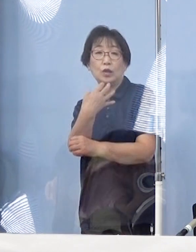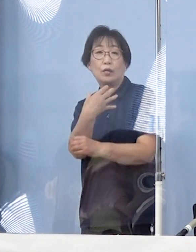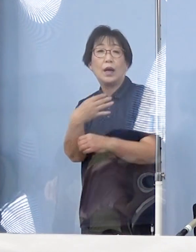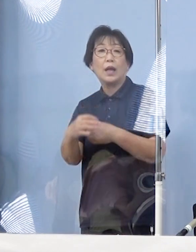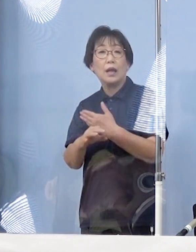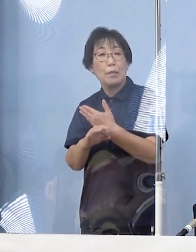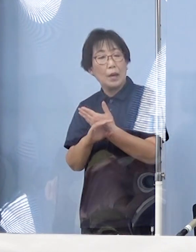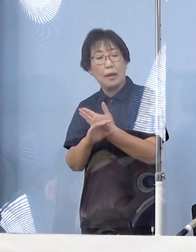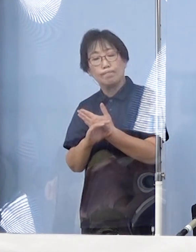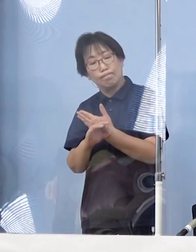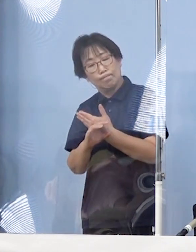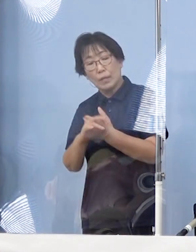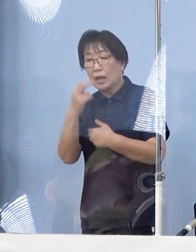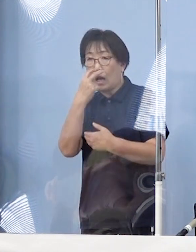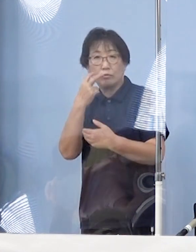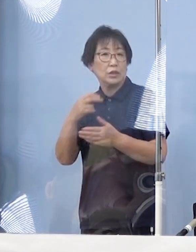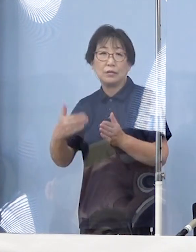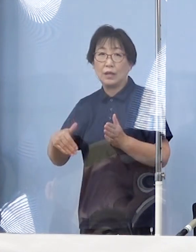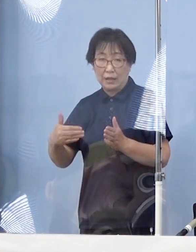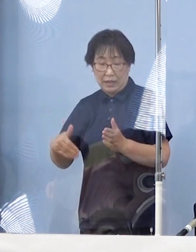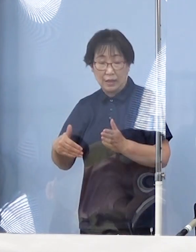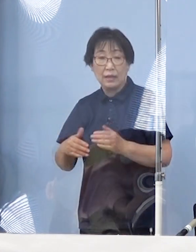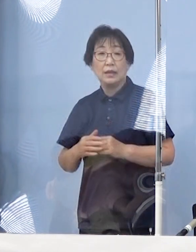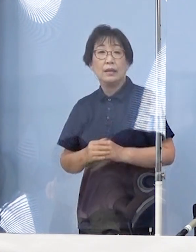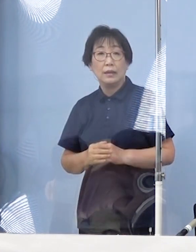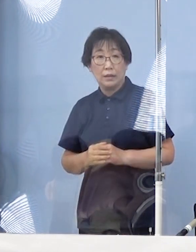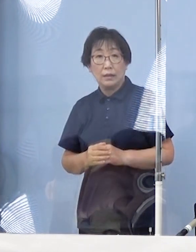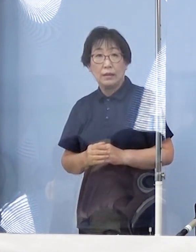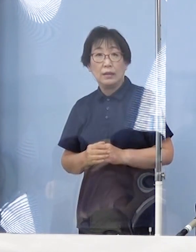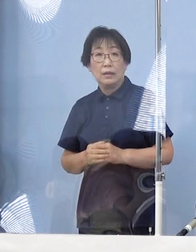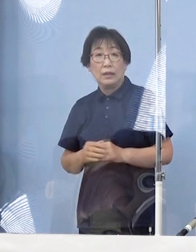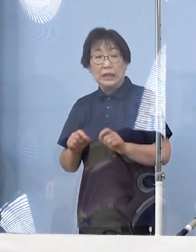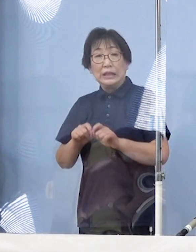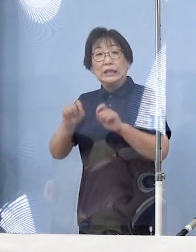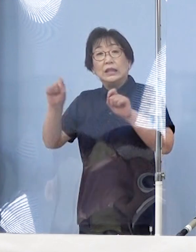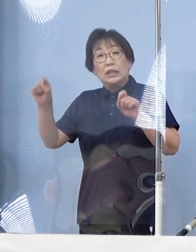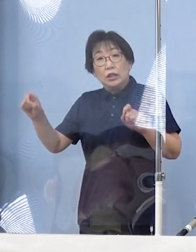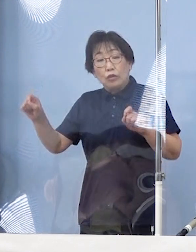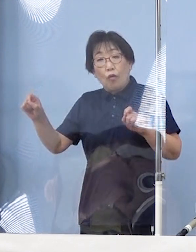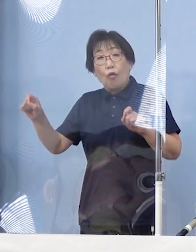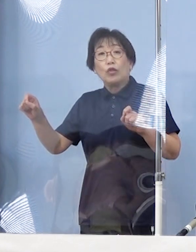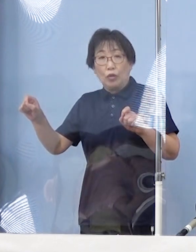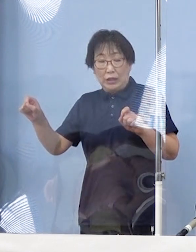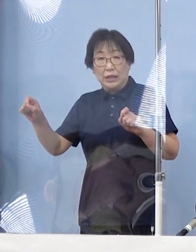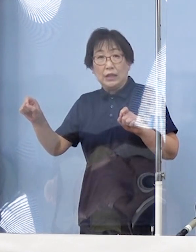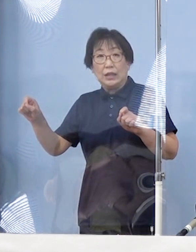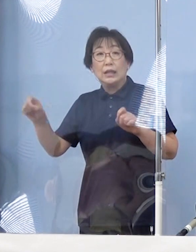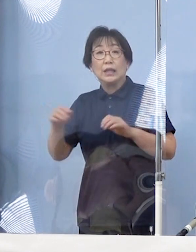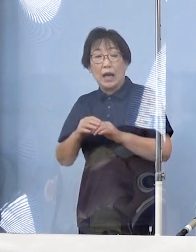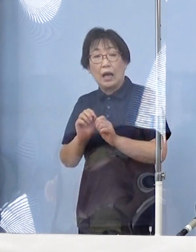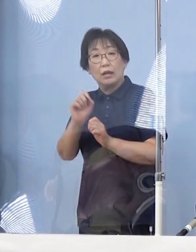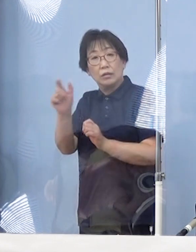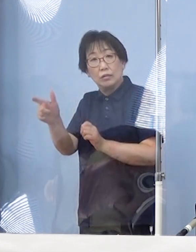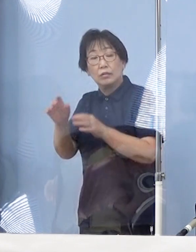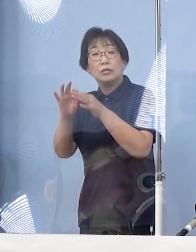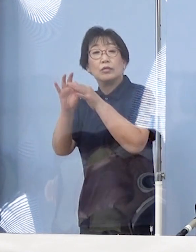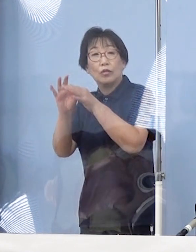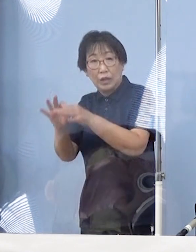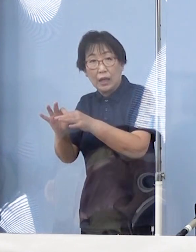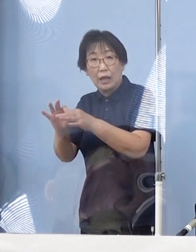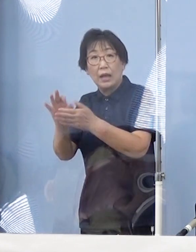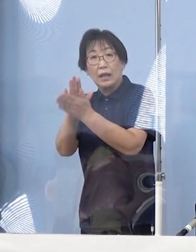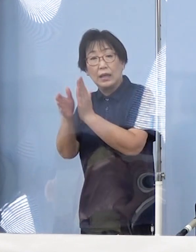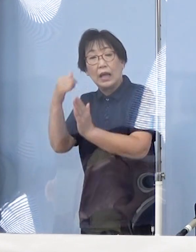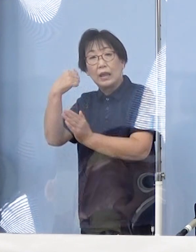なかったのであれですが、やはり移動距離がかなりありますので県南部の方中心になっているというふうに聞い